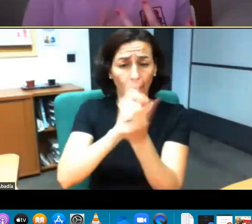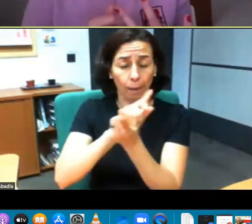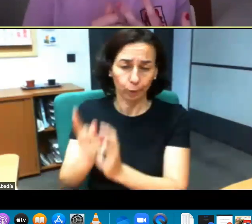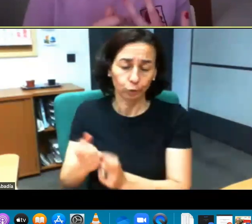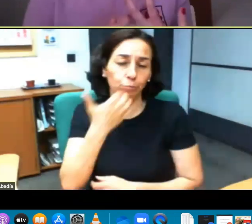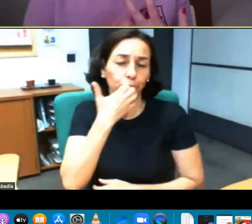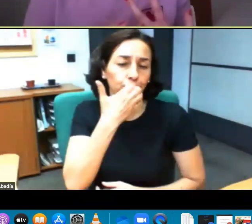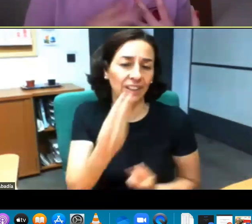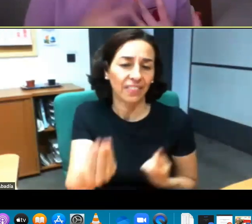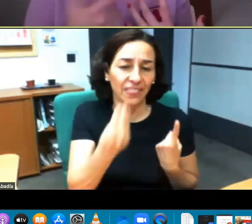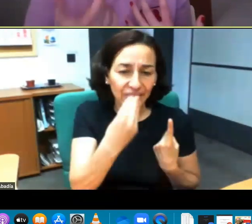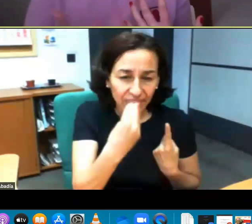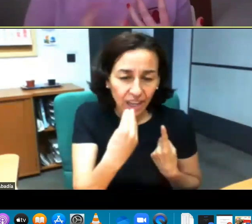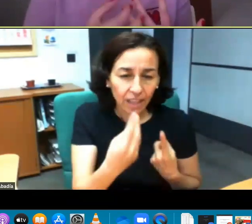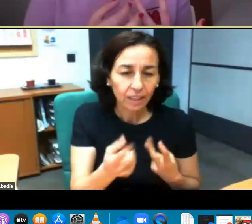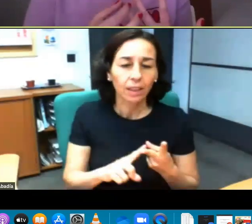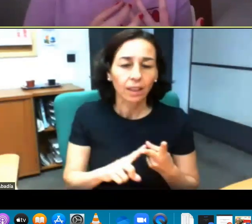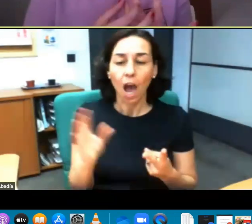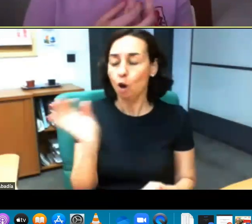o que tuviera que llevar